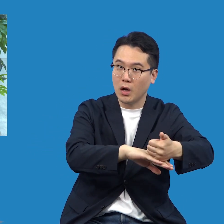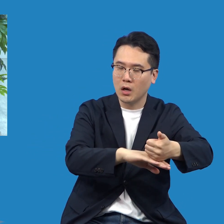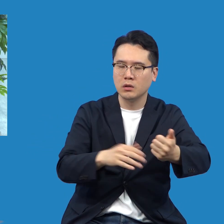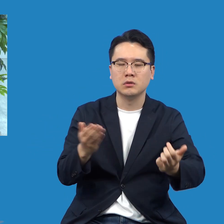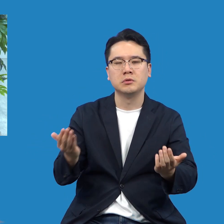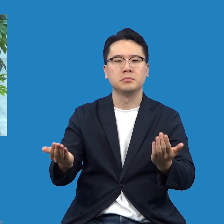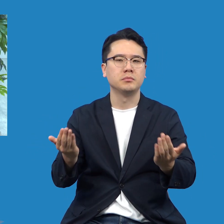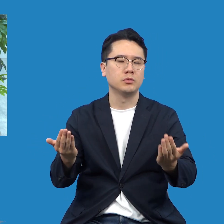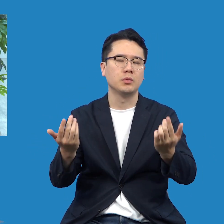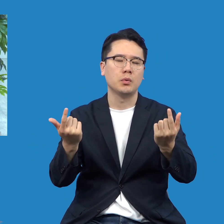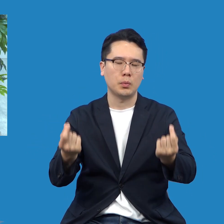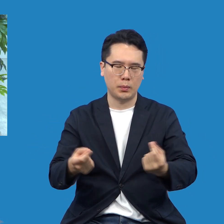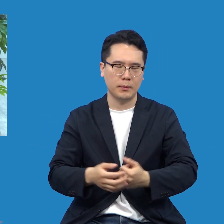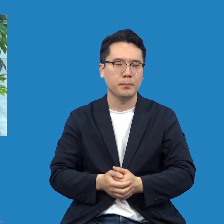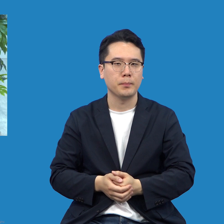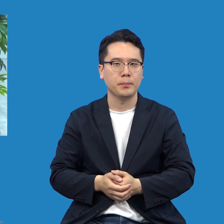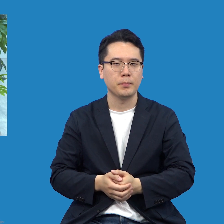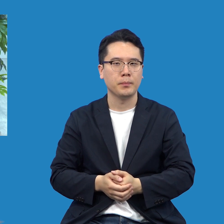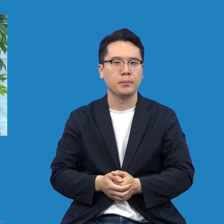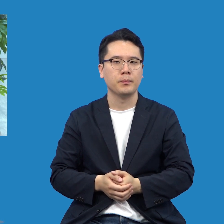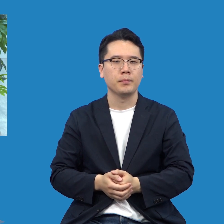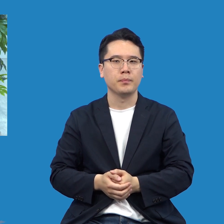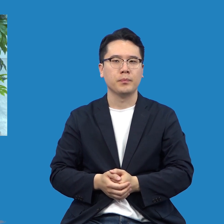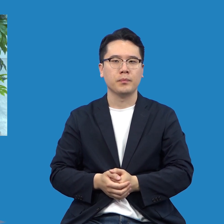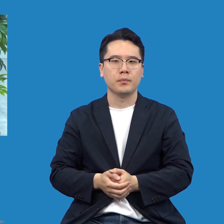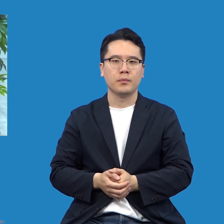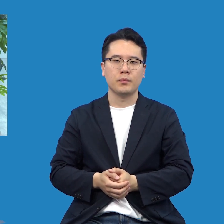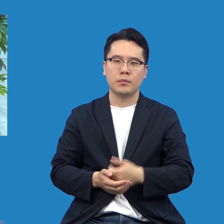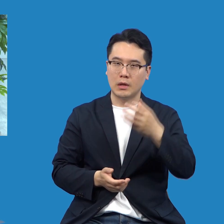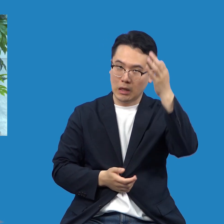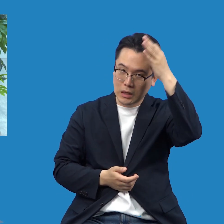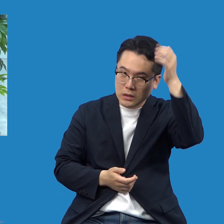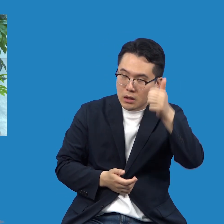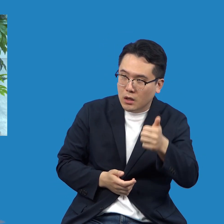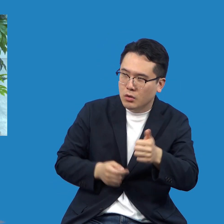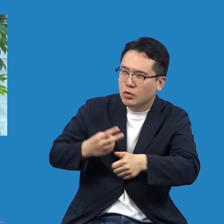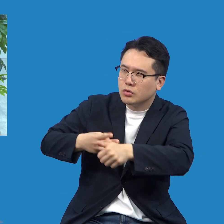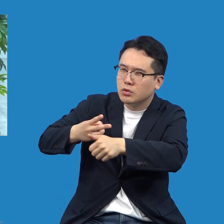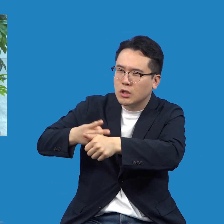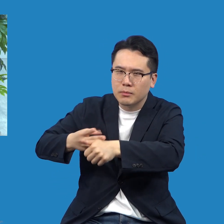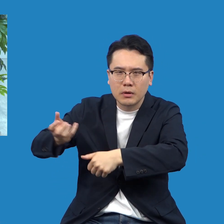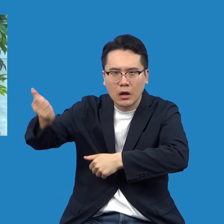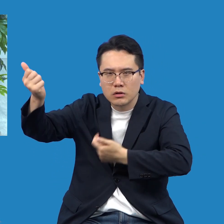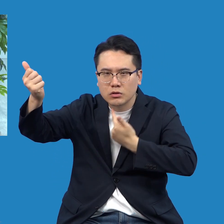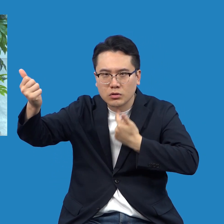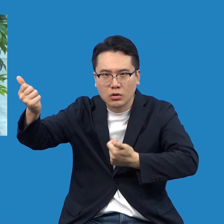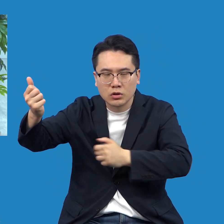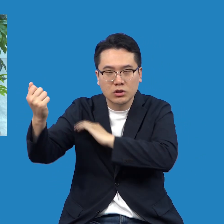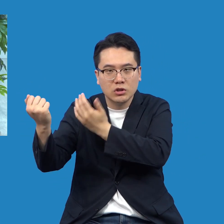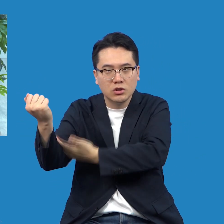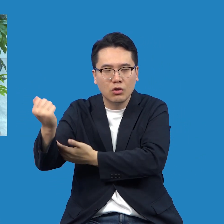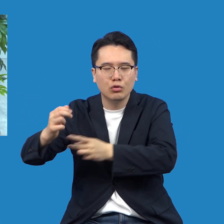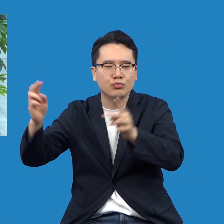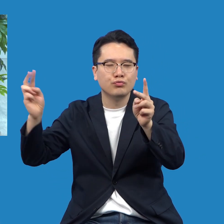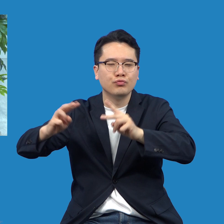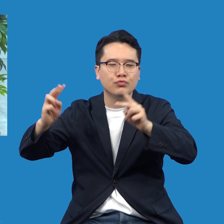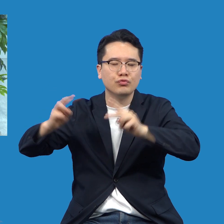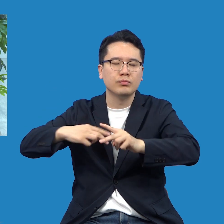엘리사는 선생님이 가지고 계신 능력을 제가 갑절로 받게 하소서